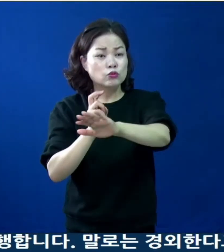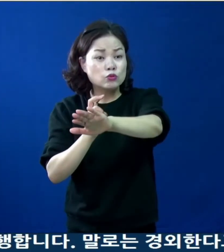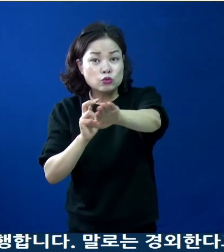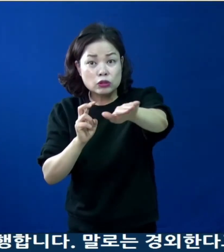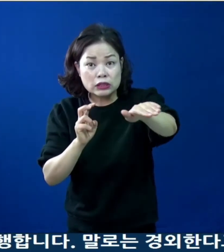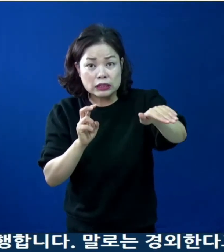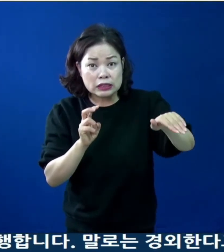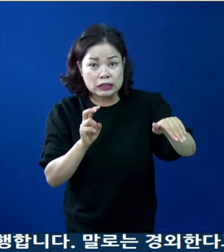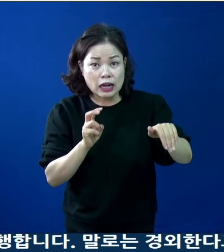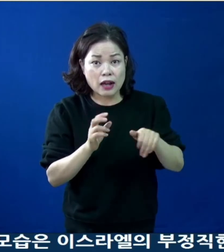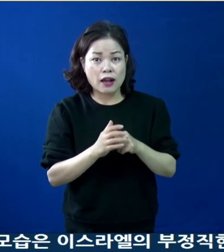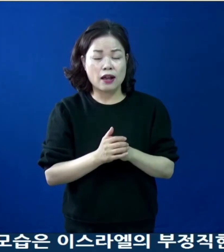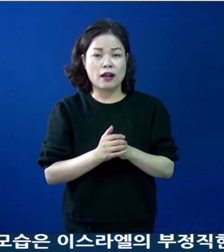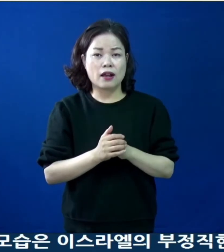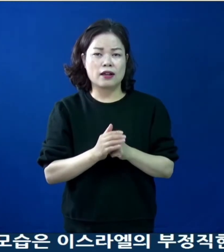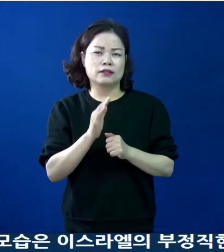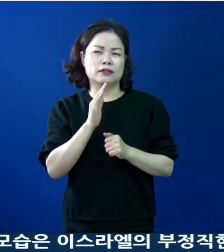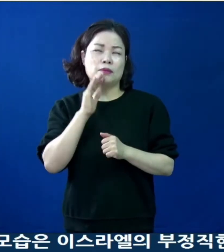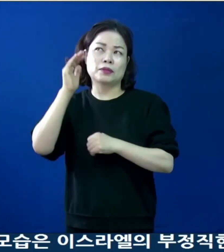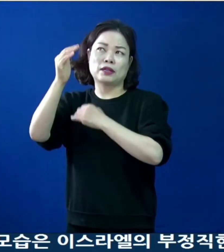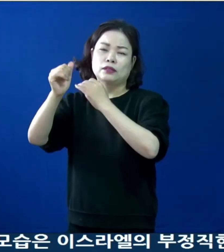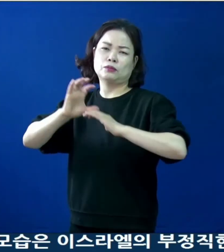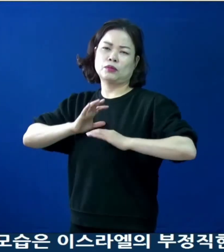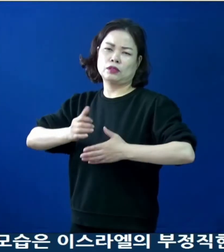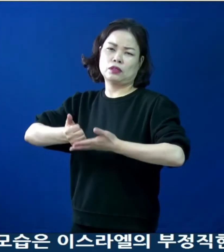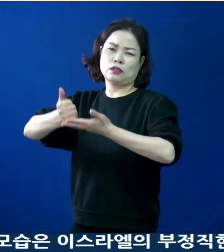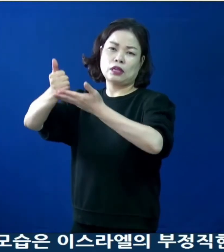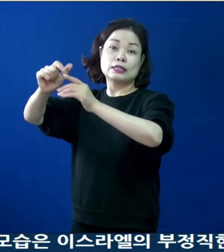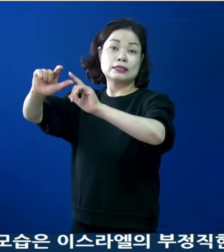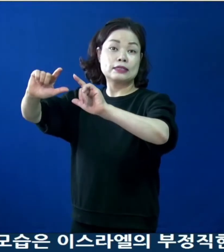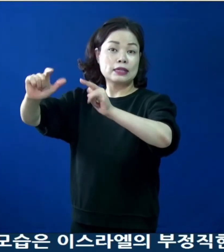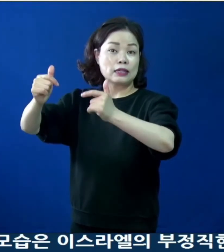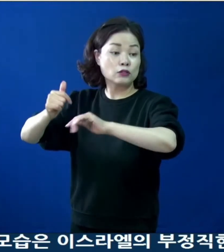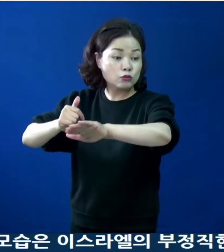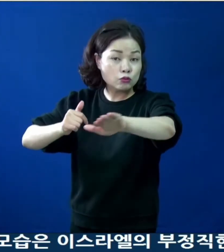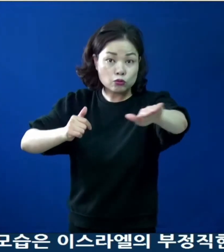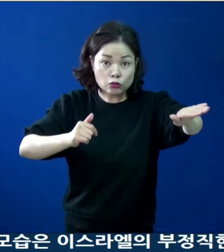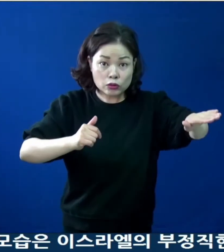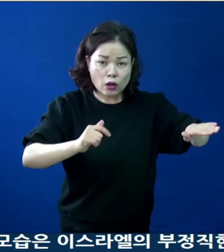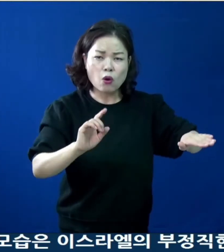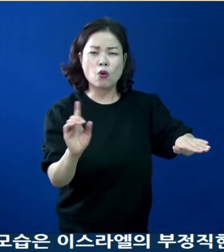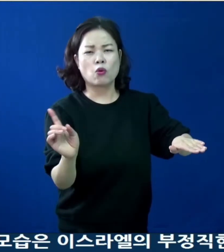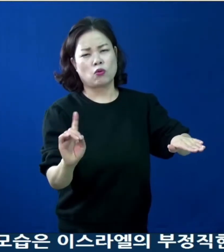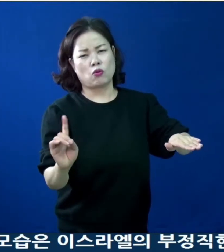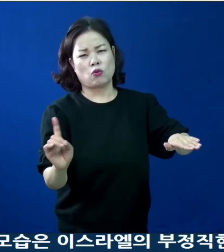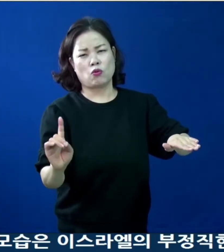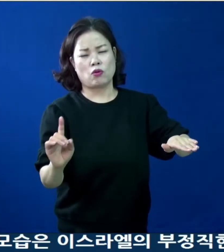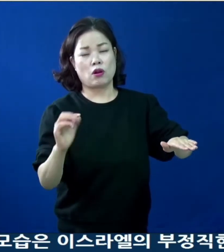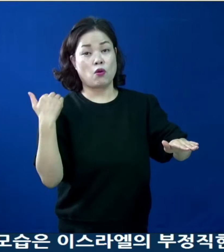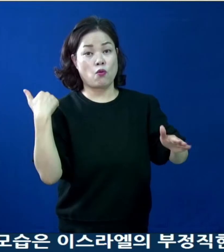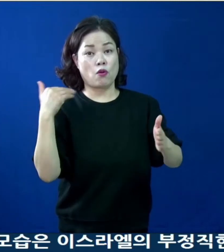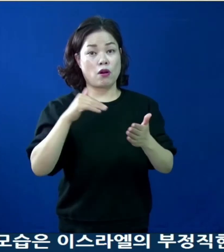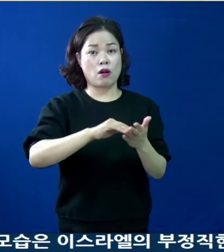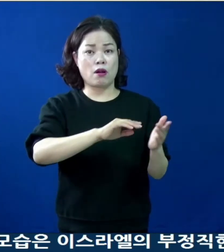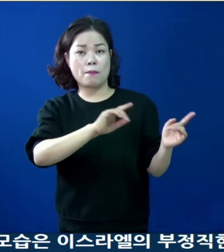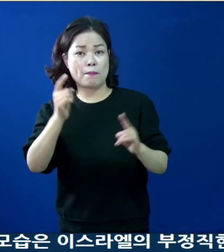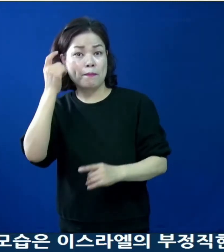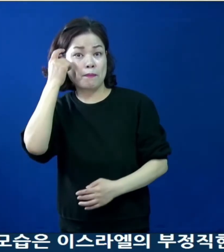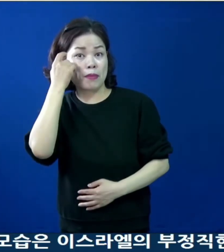우리가 참되게 하나님을 경외하지 않는 우리가 어떻게 회복될 수